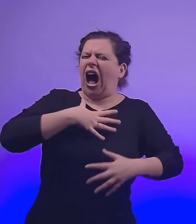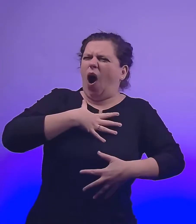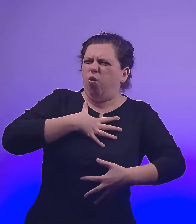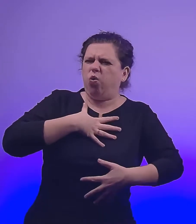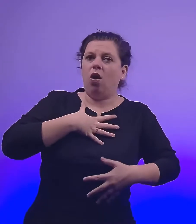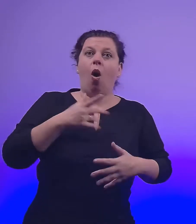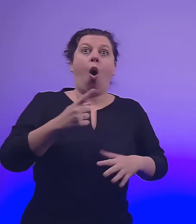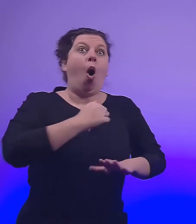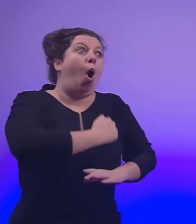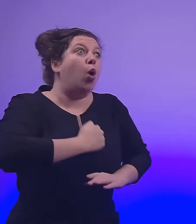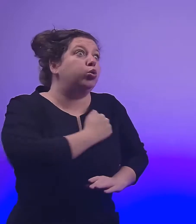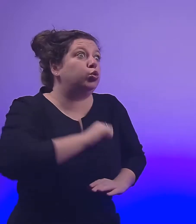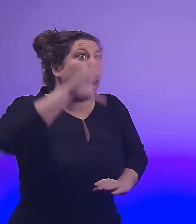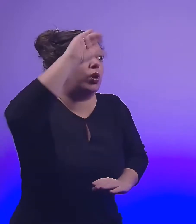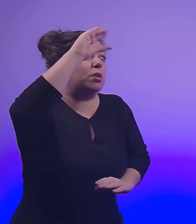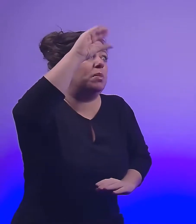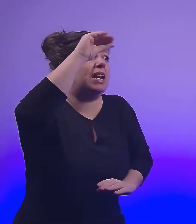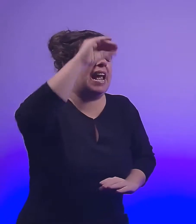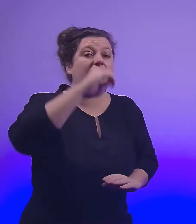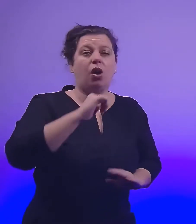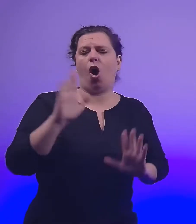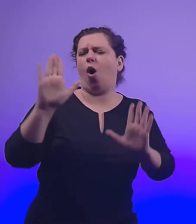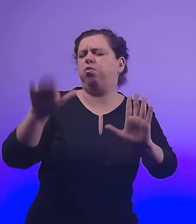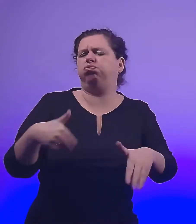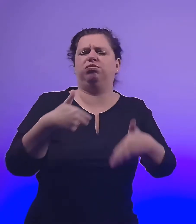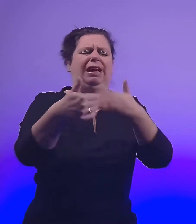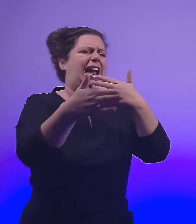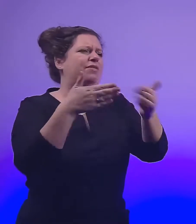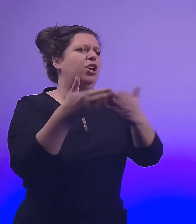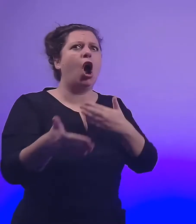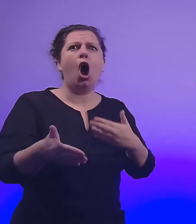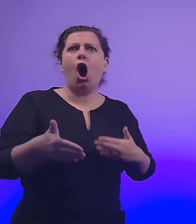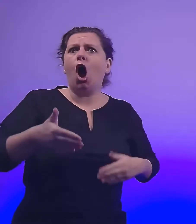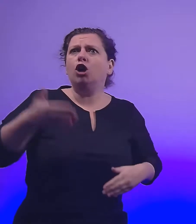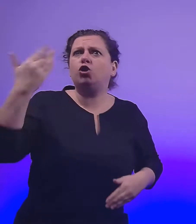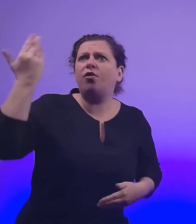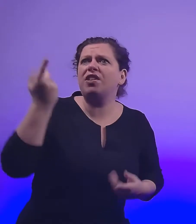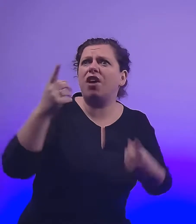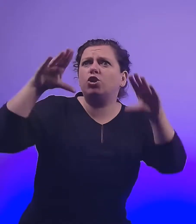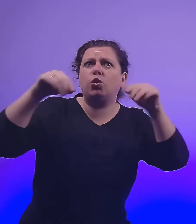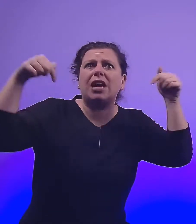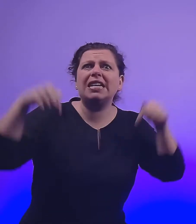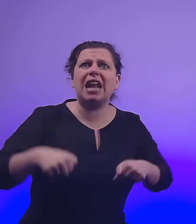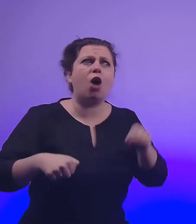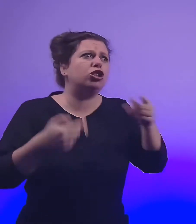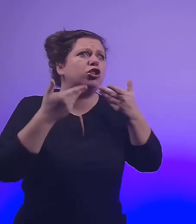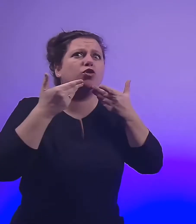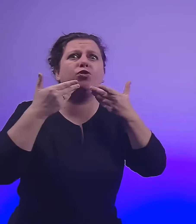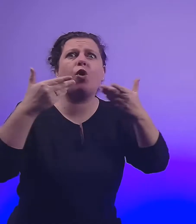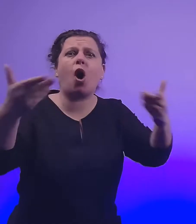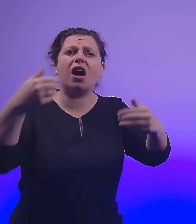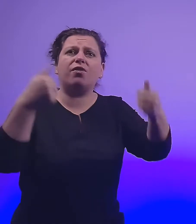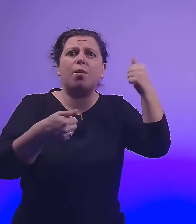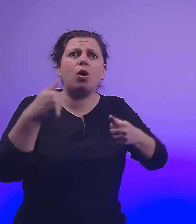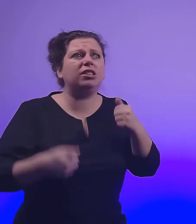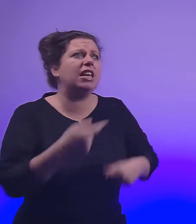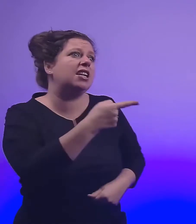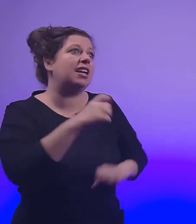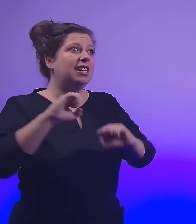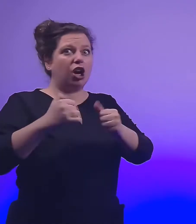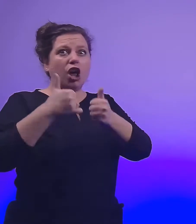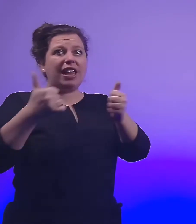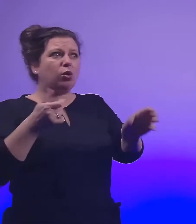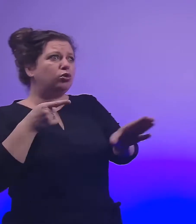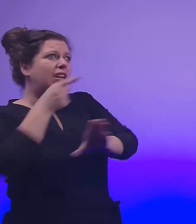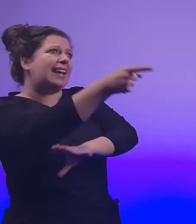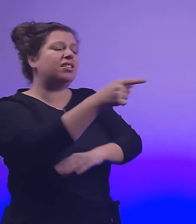Ah. Oh, sorry meneer. Nee, joh. Oh, sorry. Geef niet, kan gebeuren. Wat doe je nu? Geen probleem. Dat is voorgang uit Monsieur. Ik kan trouwens wel goed richten. Ja, maar dat was